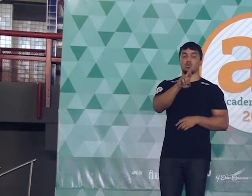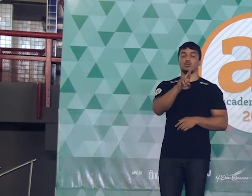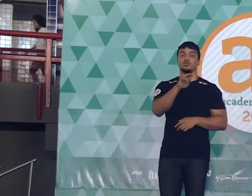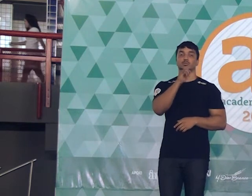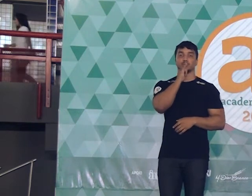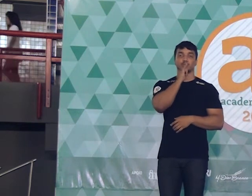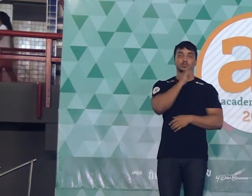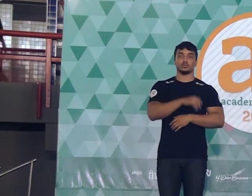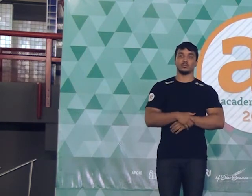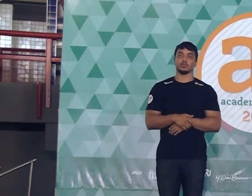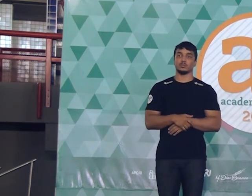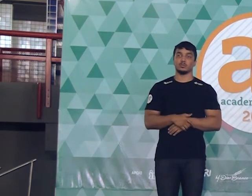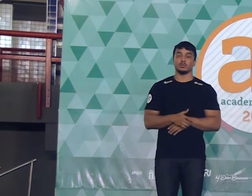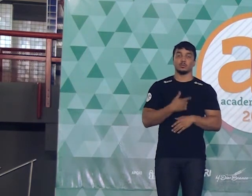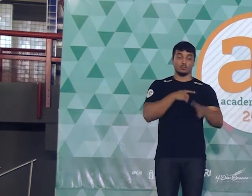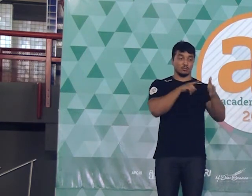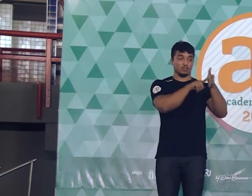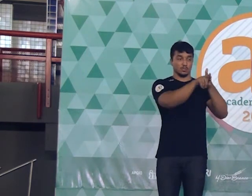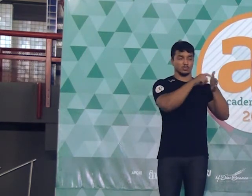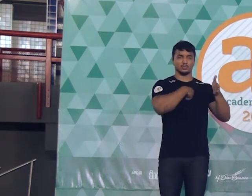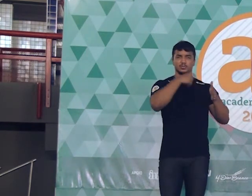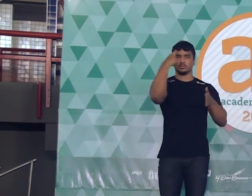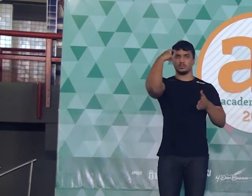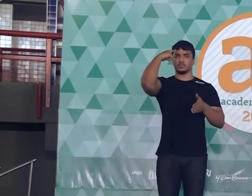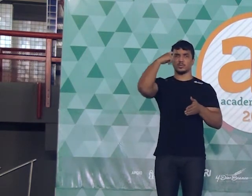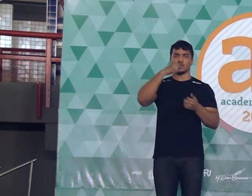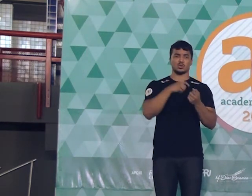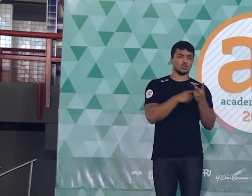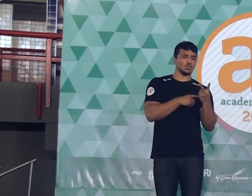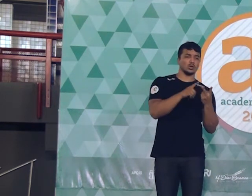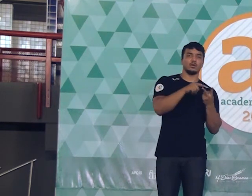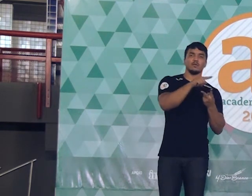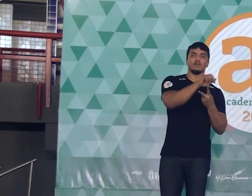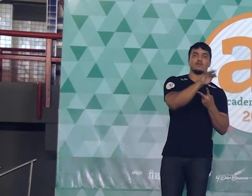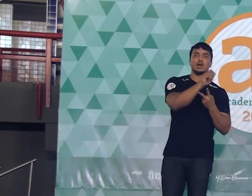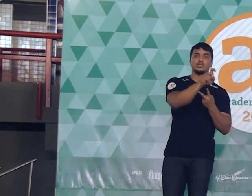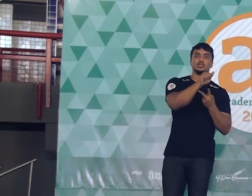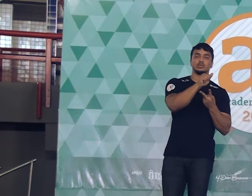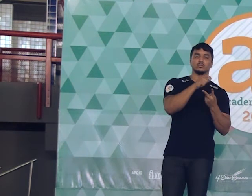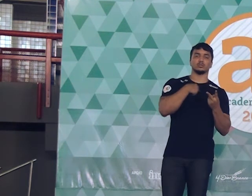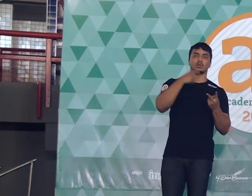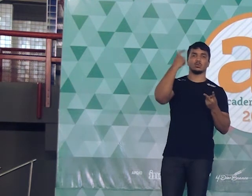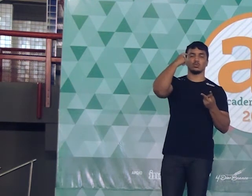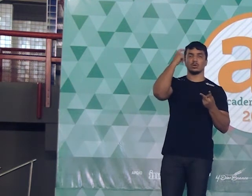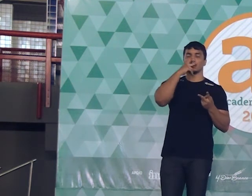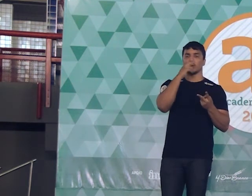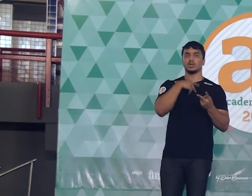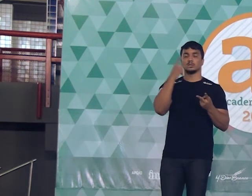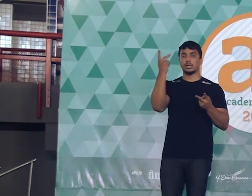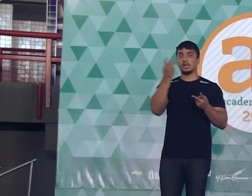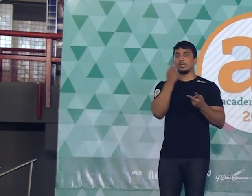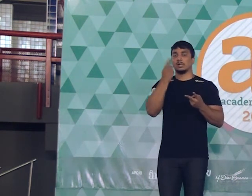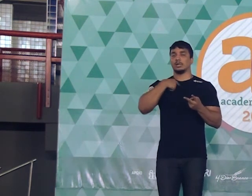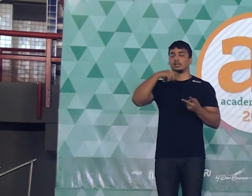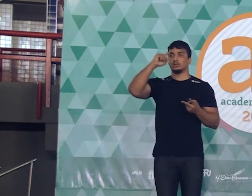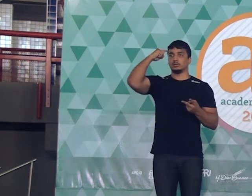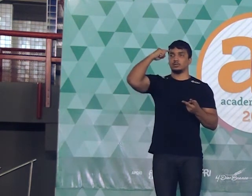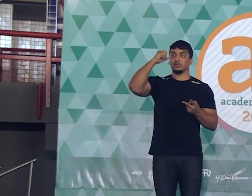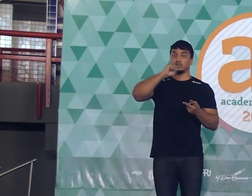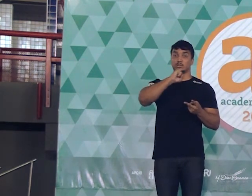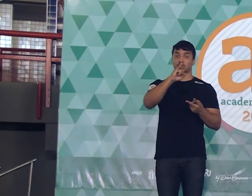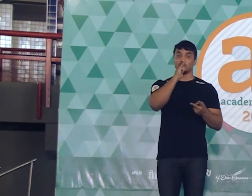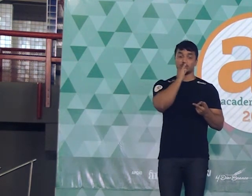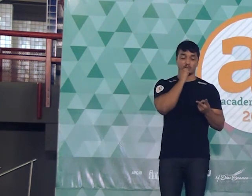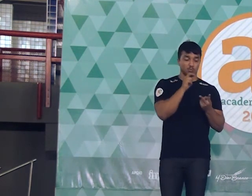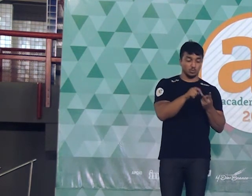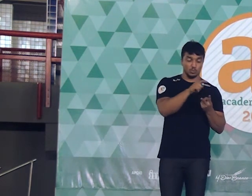a gente for fazer a questão sem pensar que são 2 faixas, você vai induzir a resposta errada. Se eu vou ter